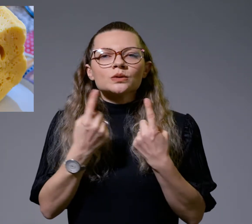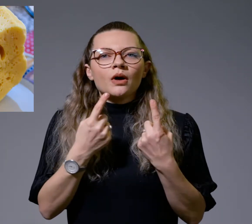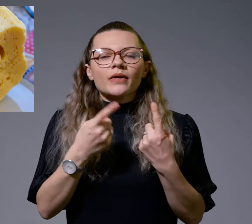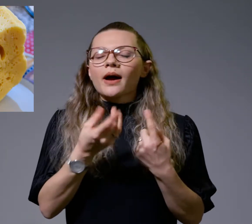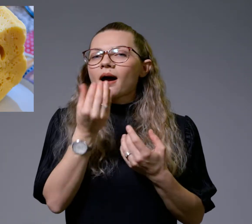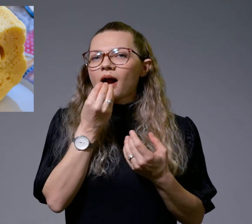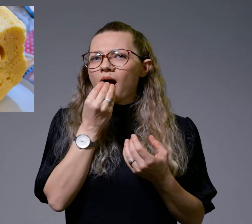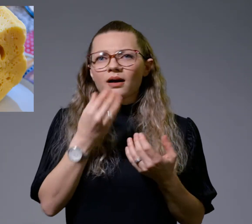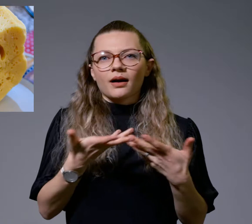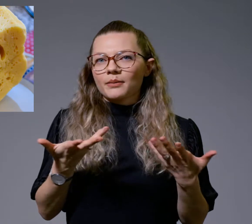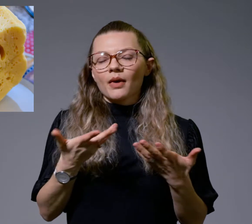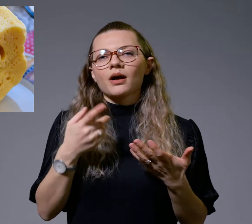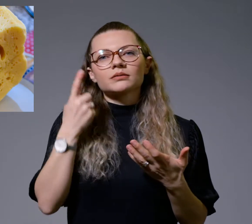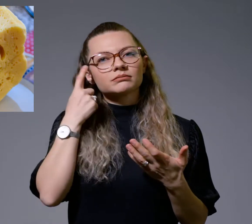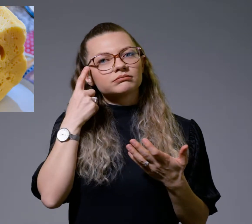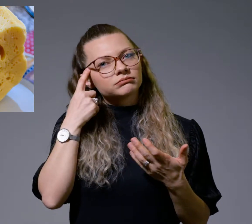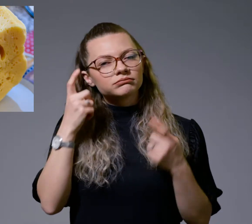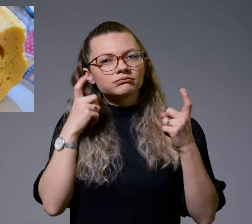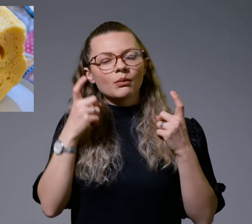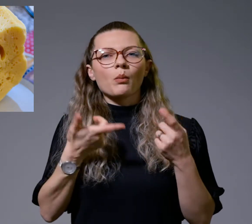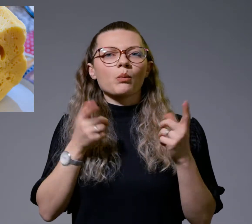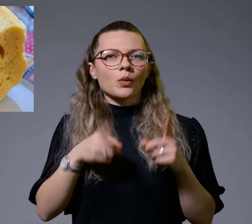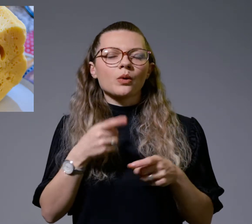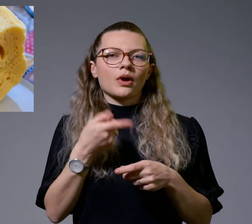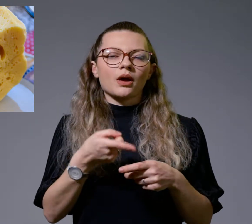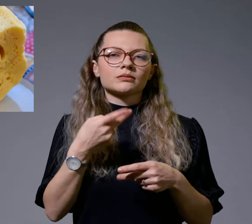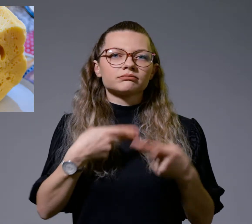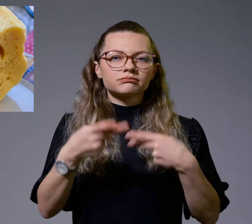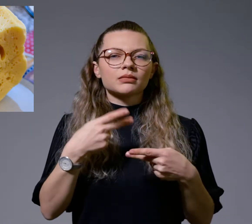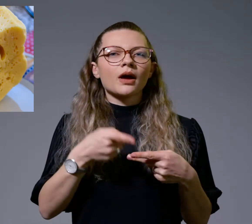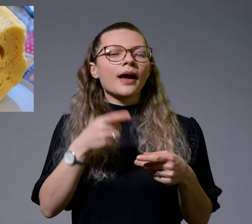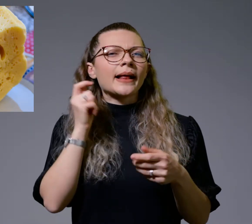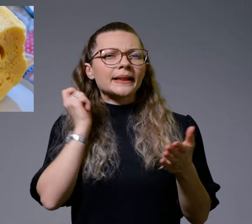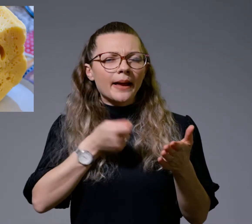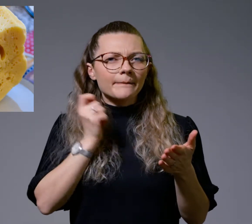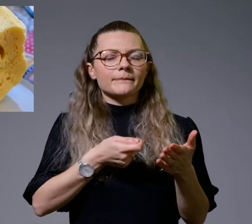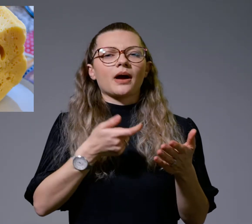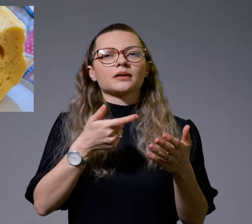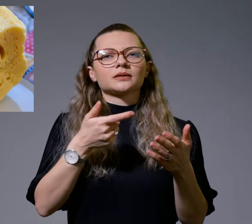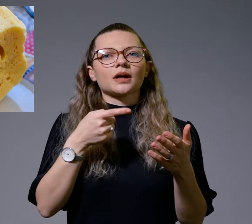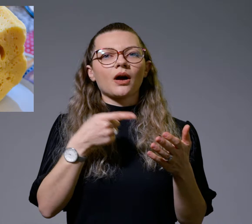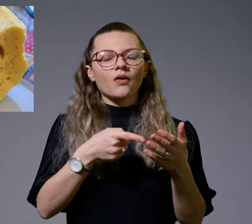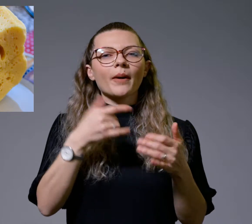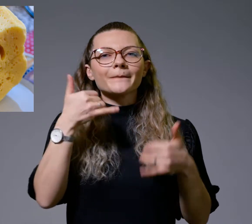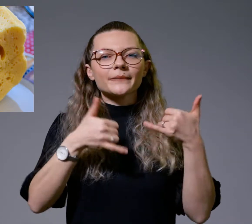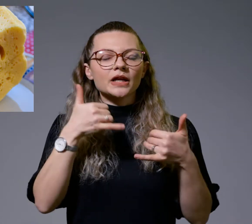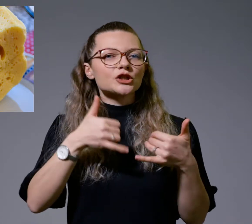на сиромашното население во Мариово. Со биење, тепање се одвојувала млечната маст од